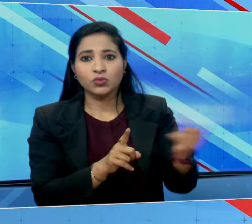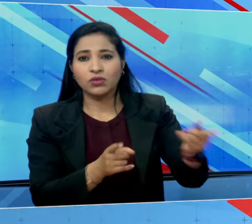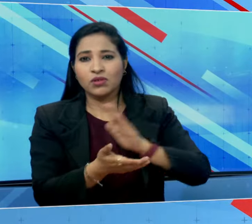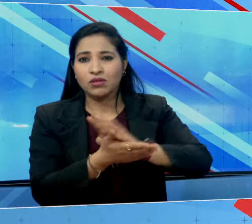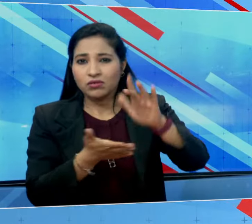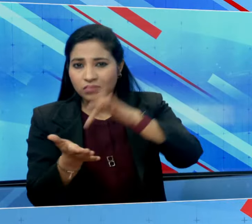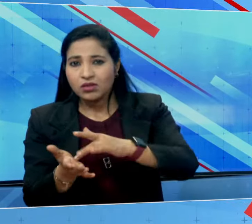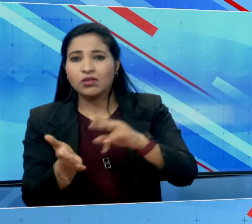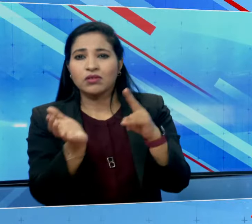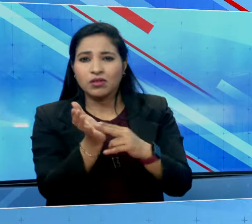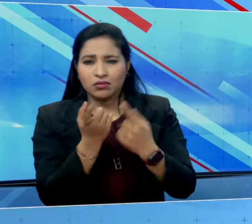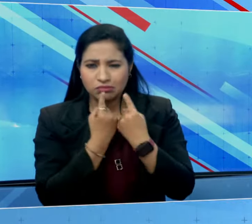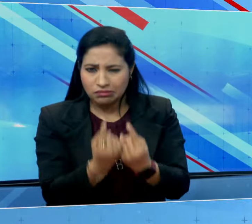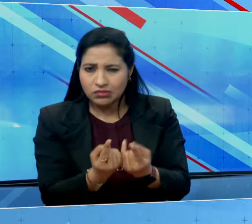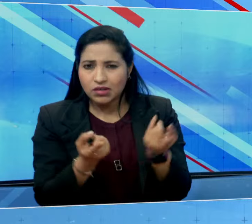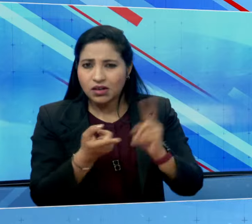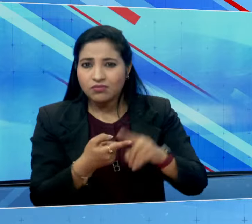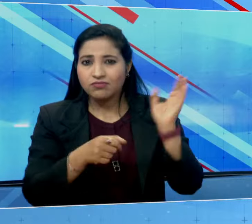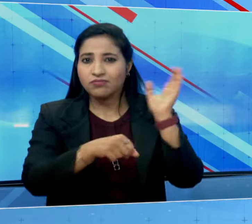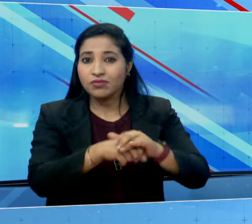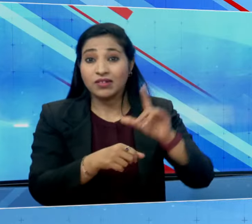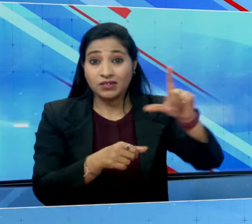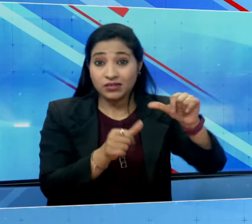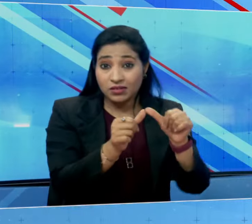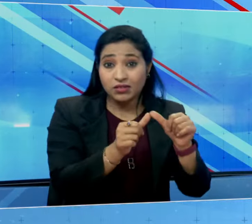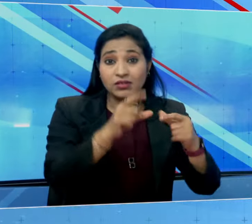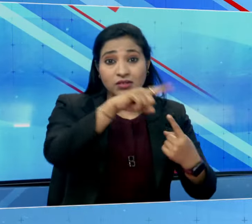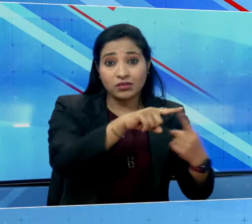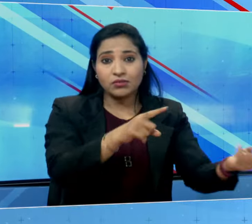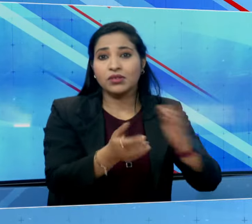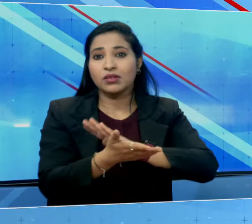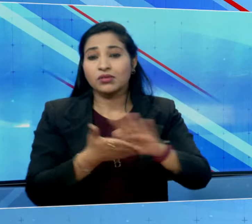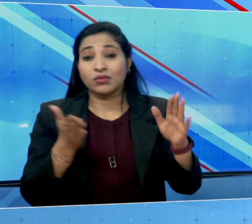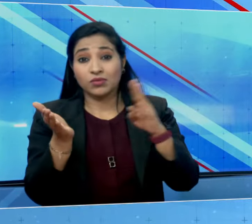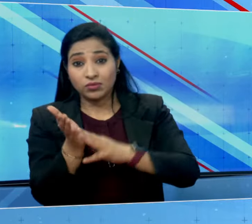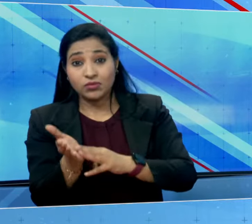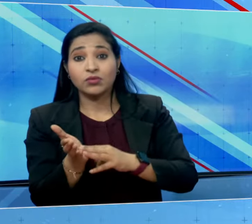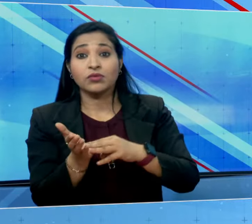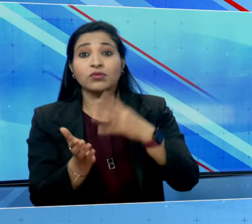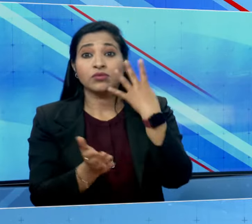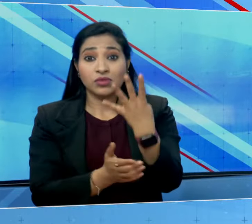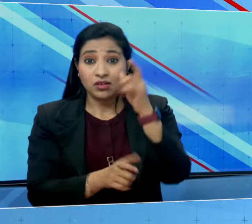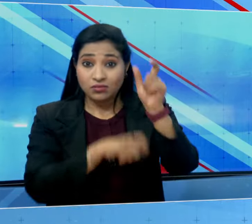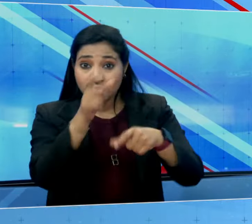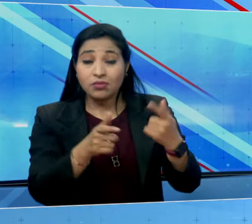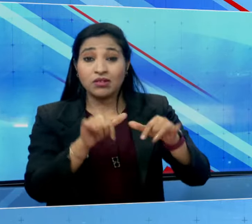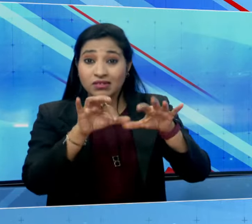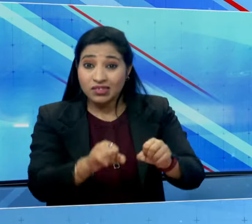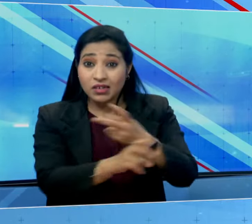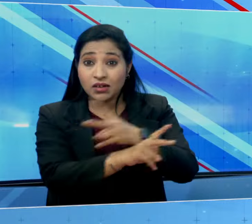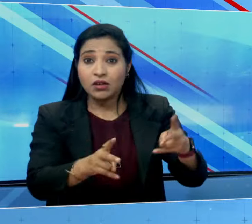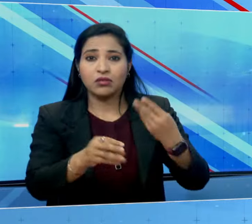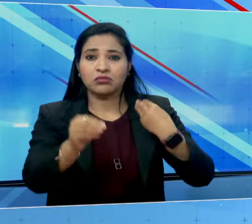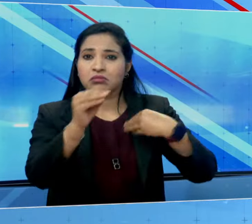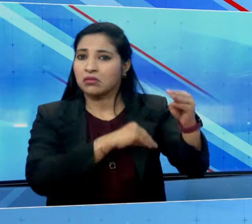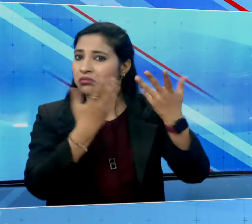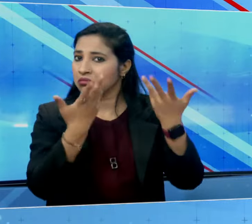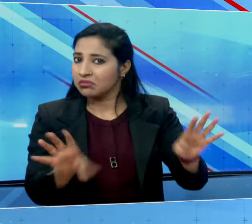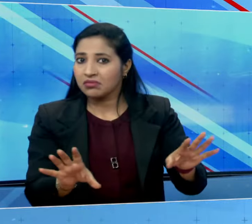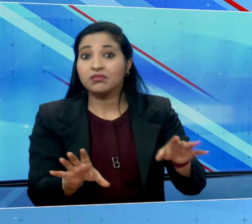नतालचे केस में लश्कर तैबा और हिजबुल मुजाहिद्दीन से संबंधित चार आरोपियों की संपत्तियों को कुर्क किया है साथ